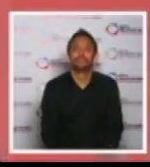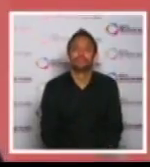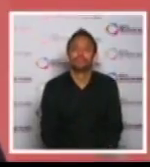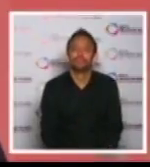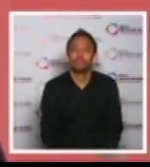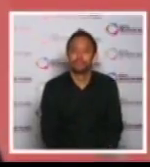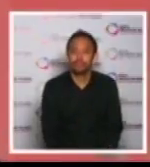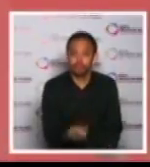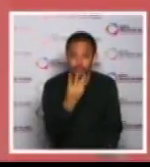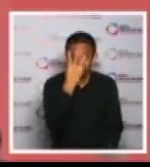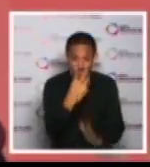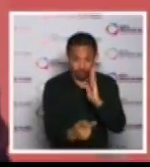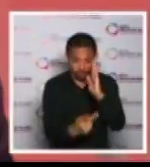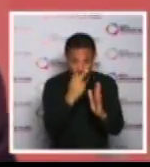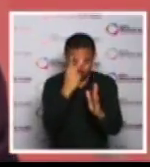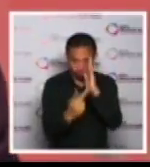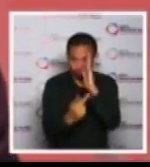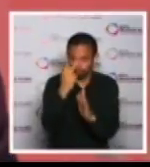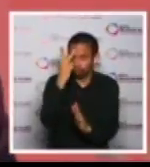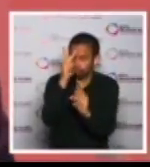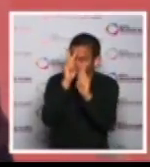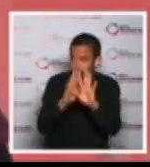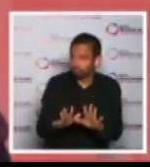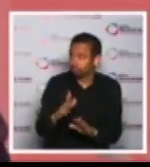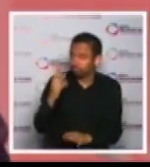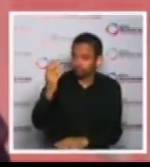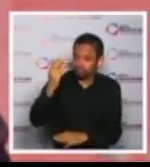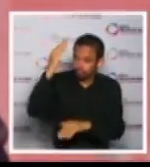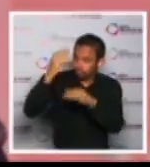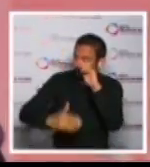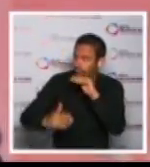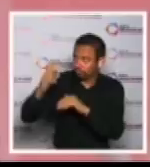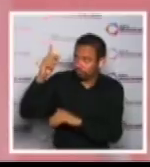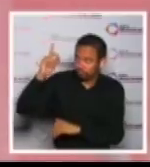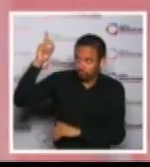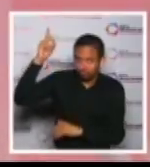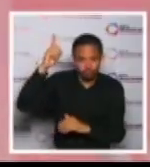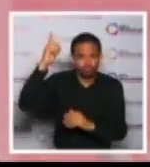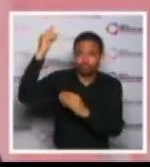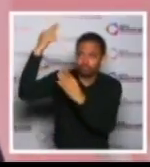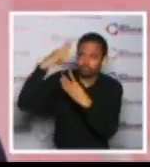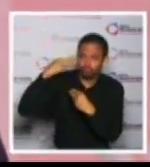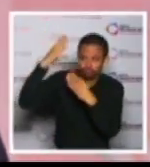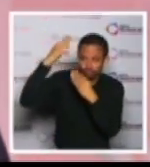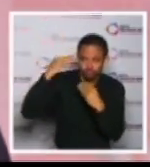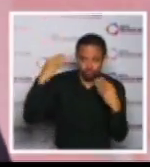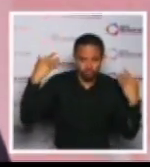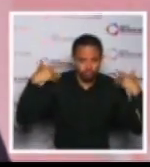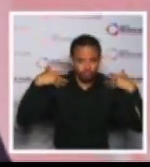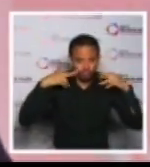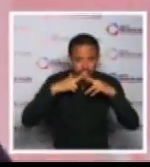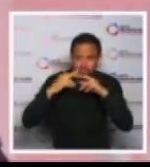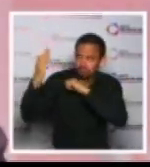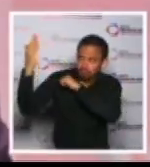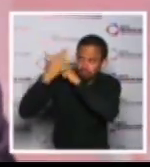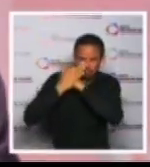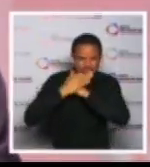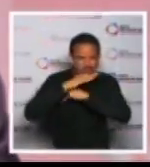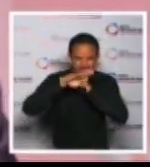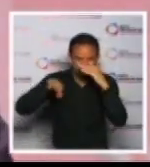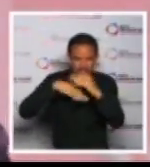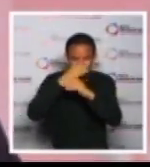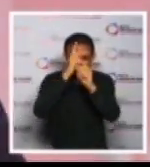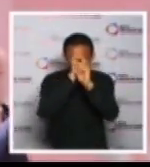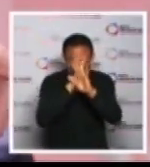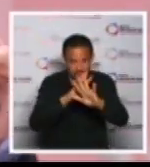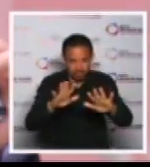terminamos los rezos con la bendición de la paz, porque nos enseñaron nuestros maestros que todas las bendiciones del mundo